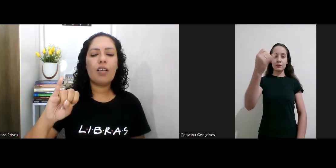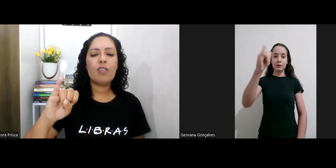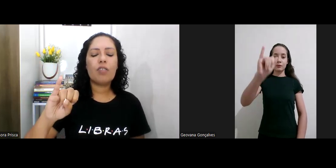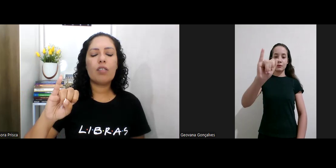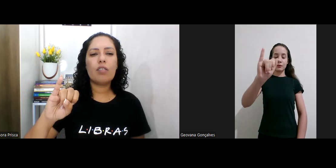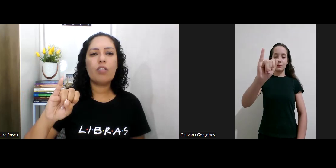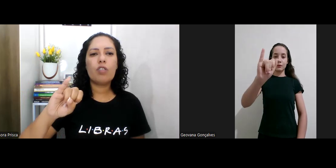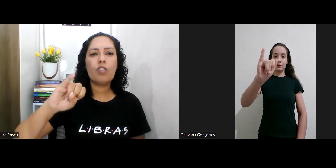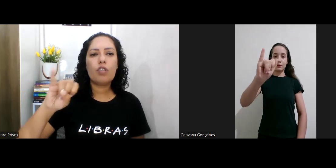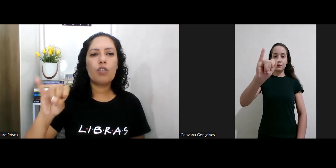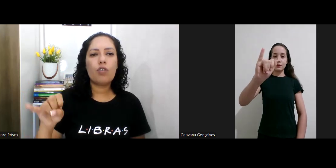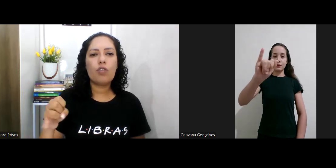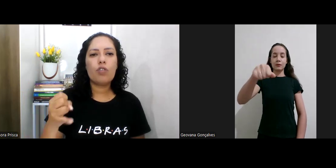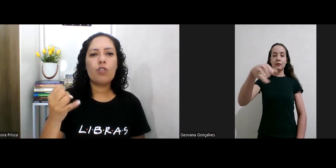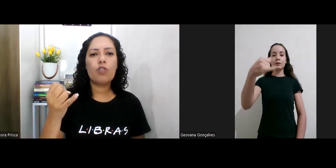I,